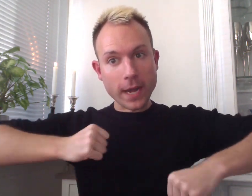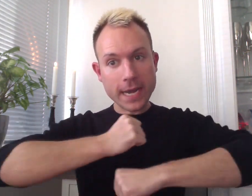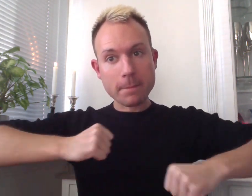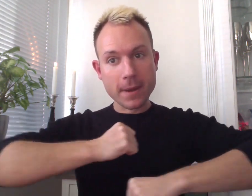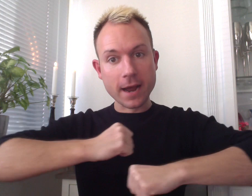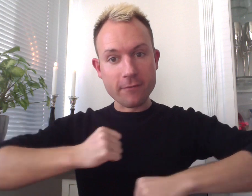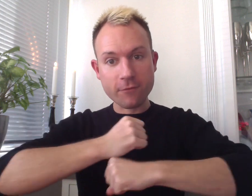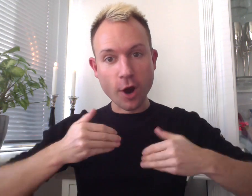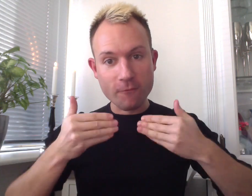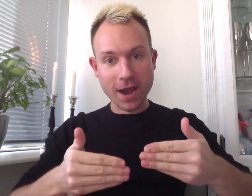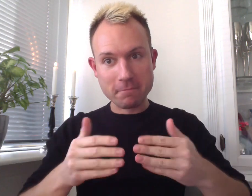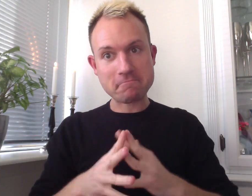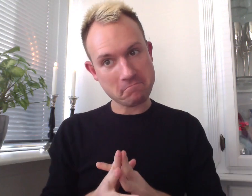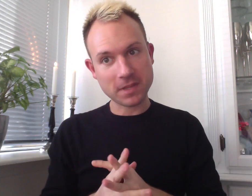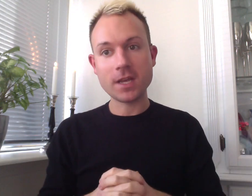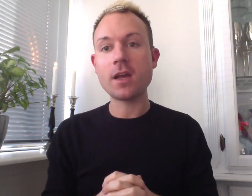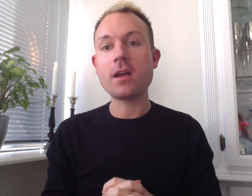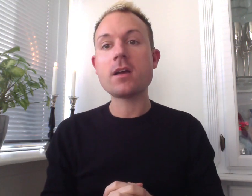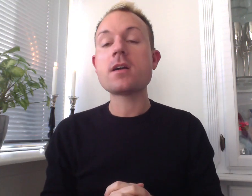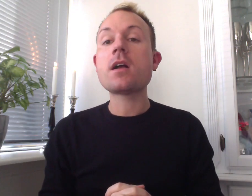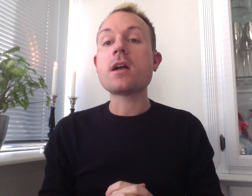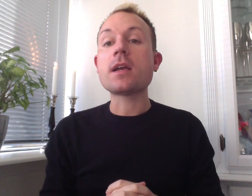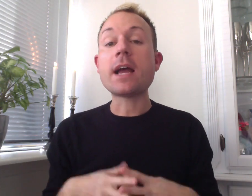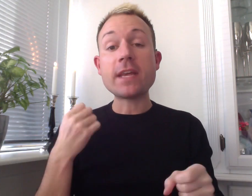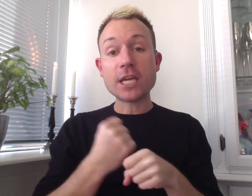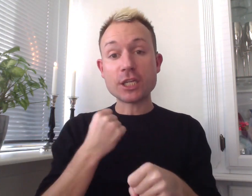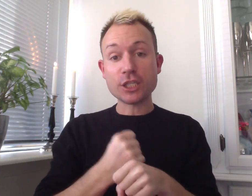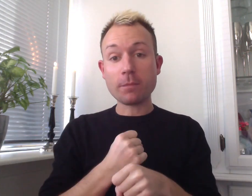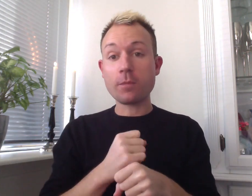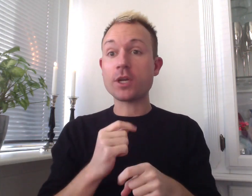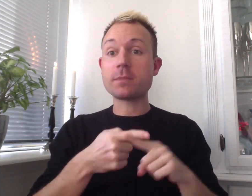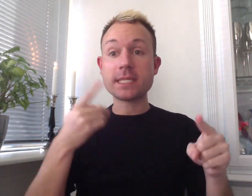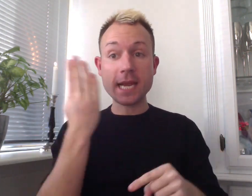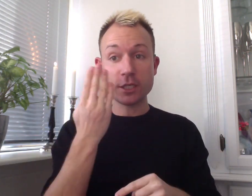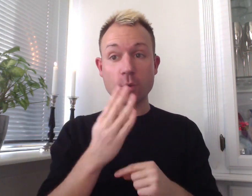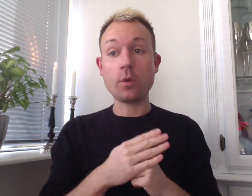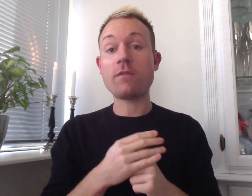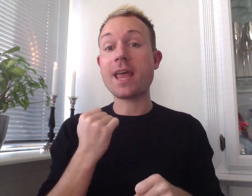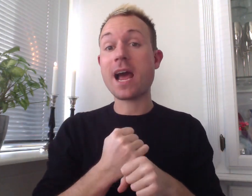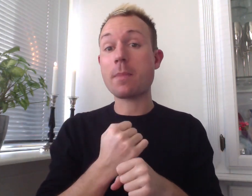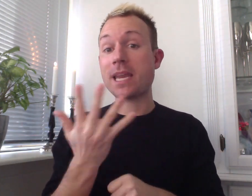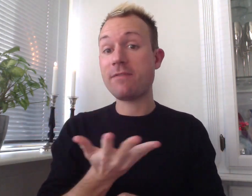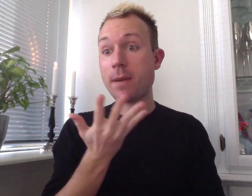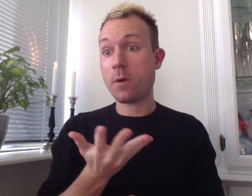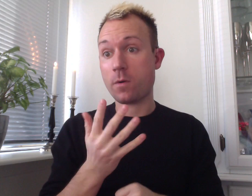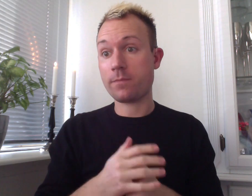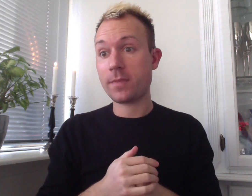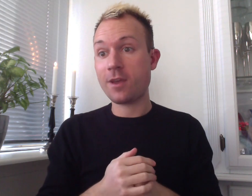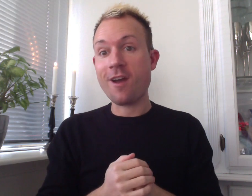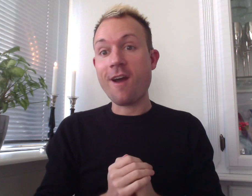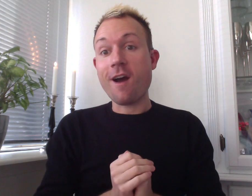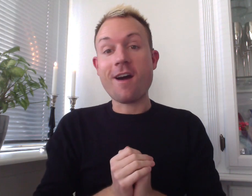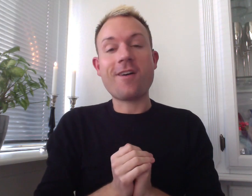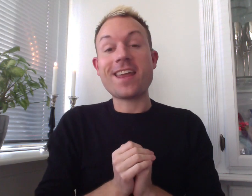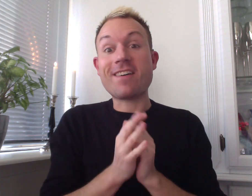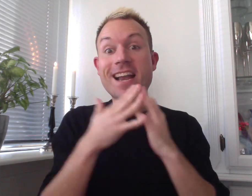lidt mere for at komme frem. Jeg fik et job på en specialskole, hvor jeg arbejdede i 5 år. Og jeg var glad